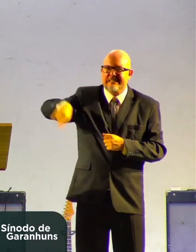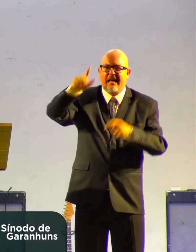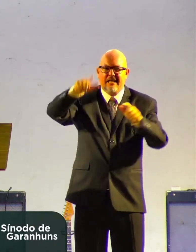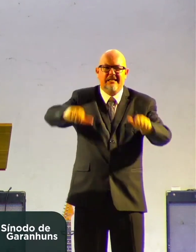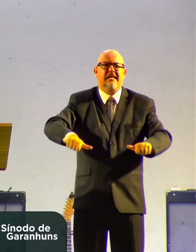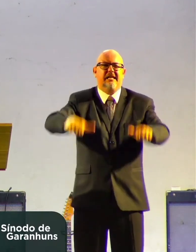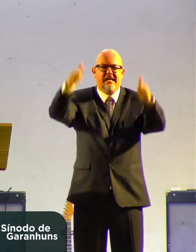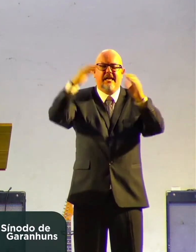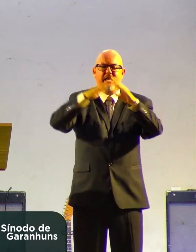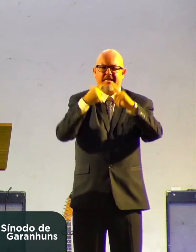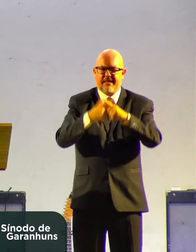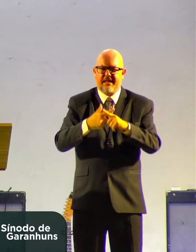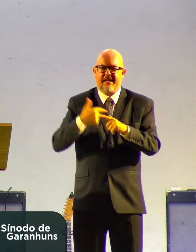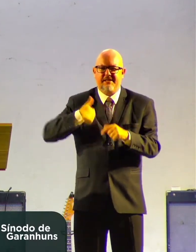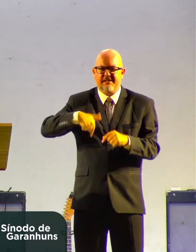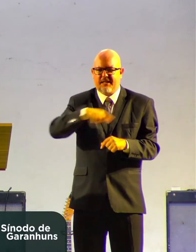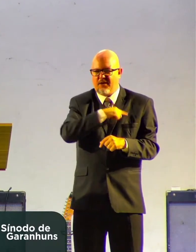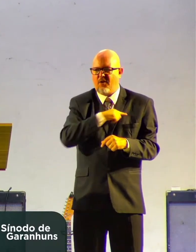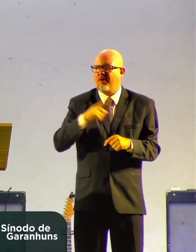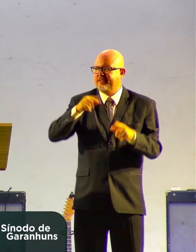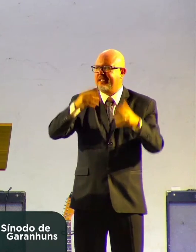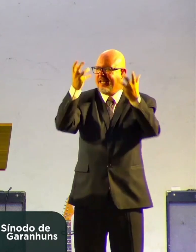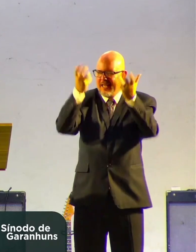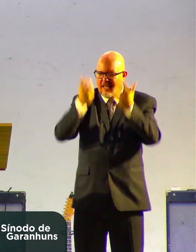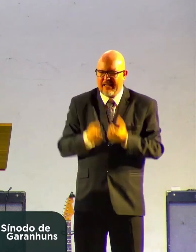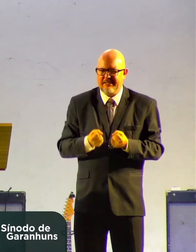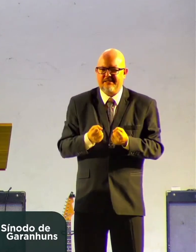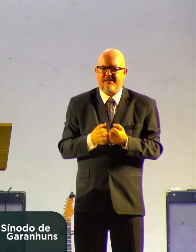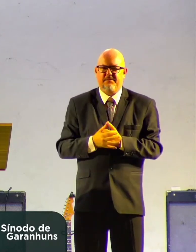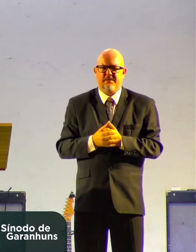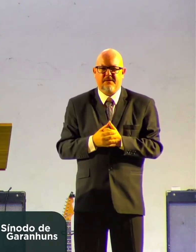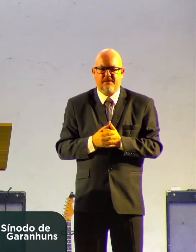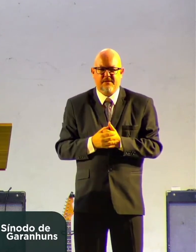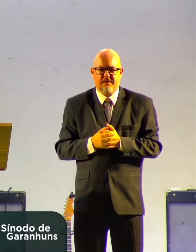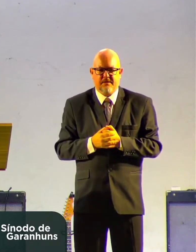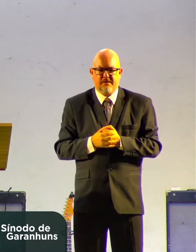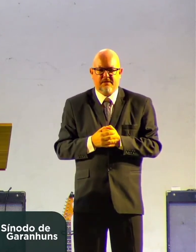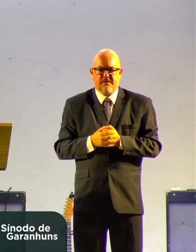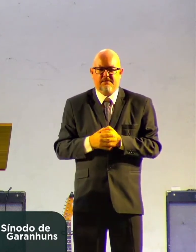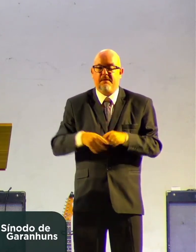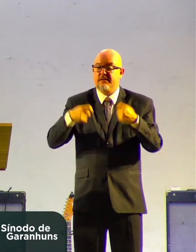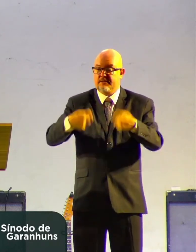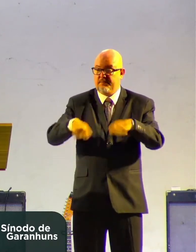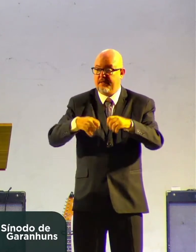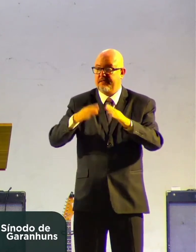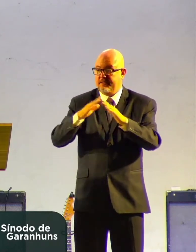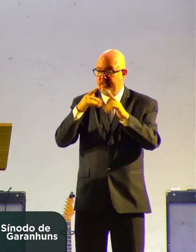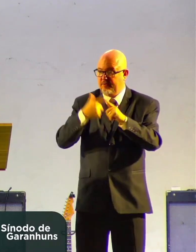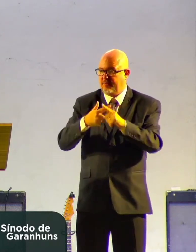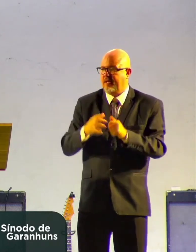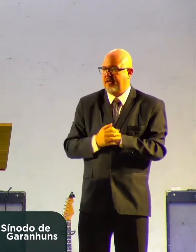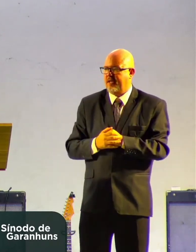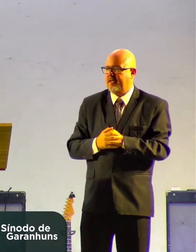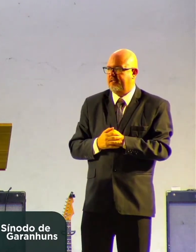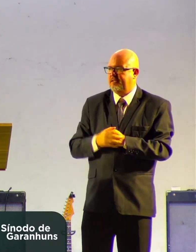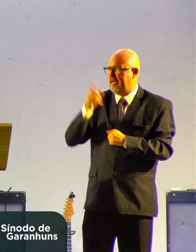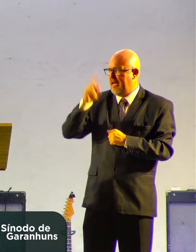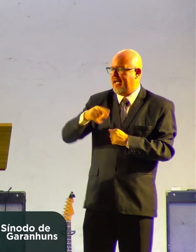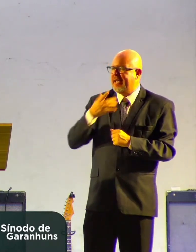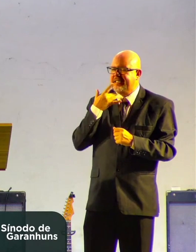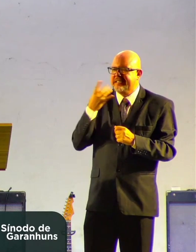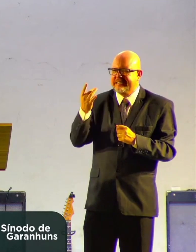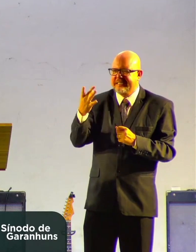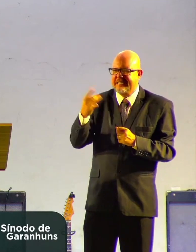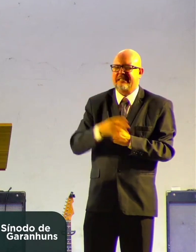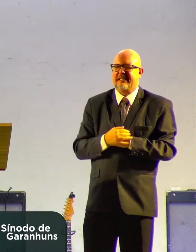avivar a sua igreja do que nós em receber avivamento. Mas é preciso que a igreja seja uma terra